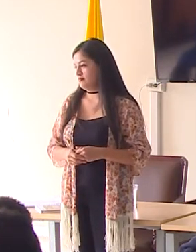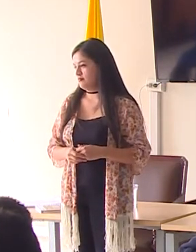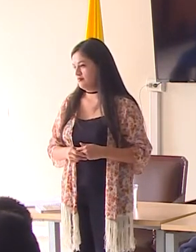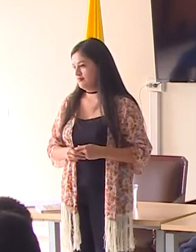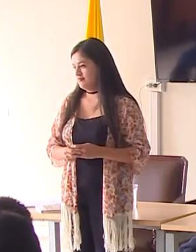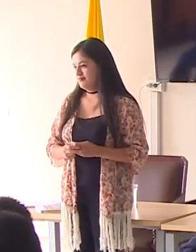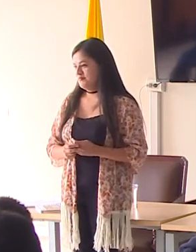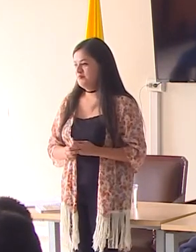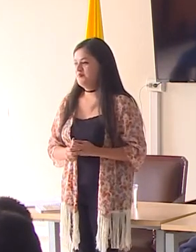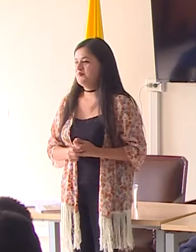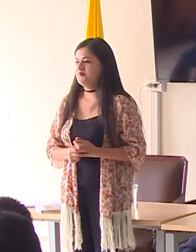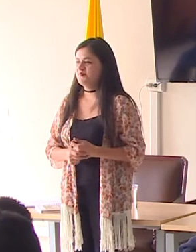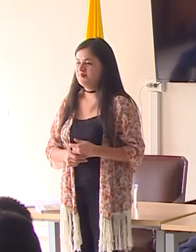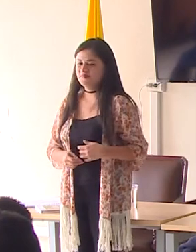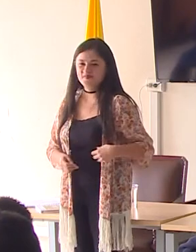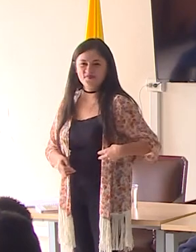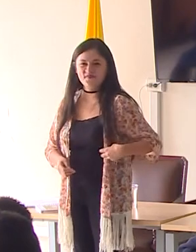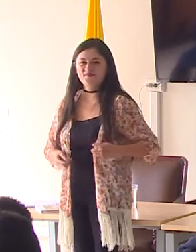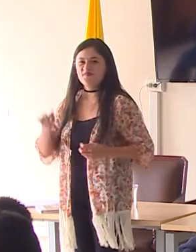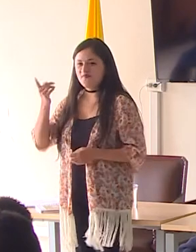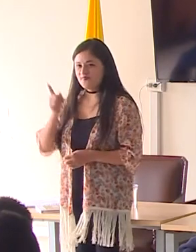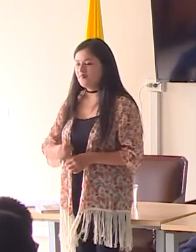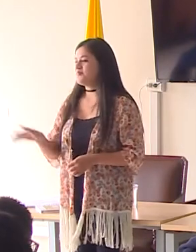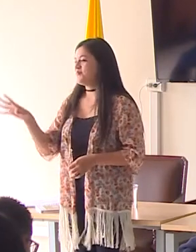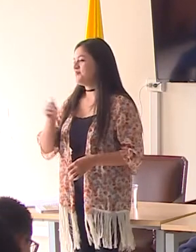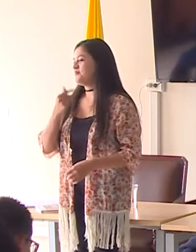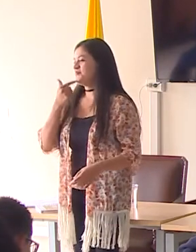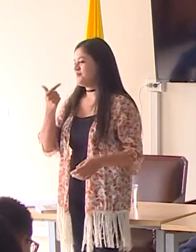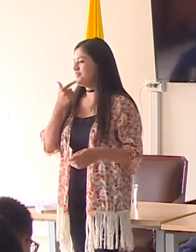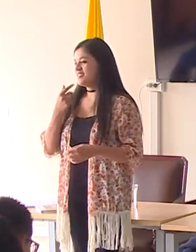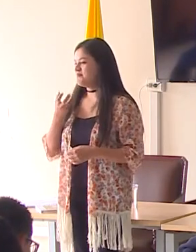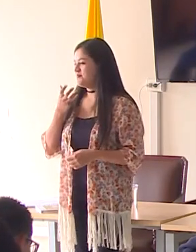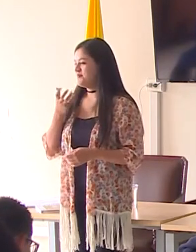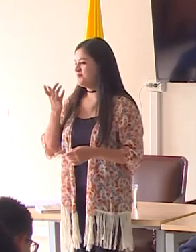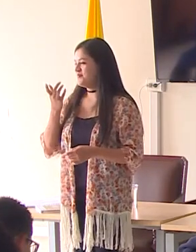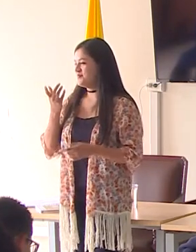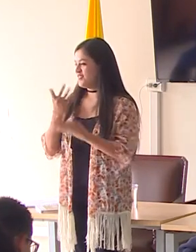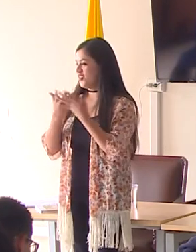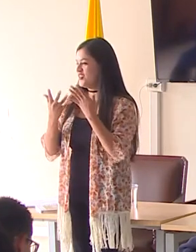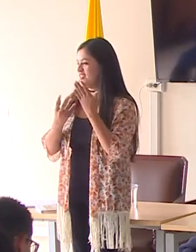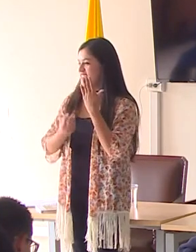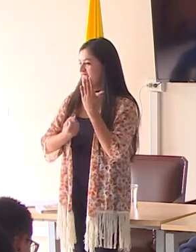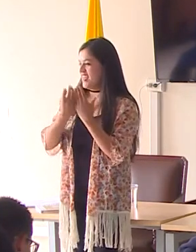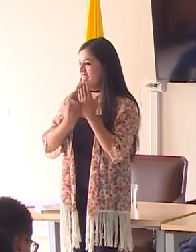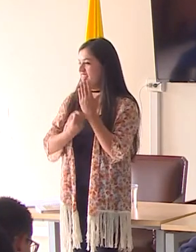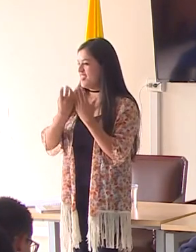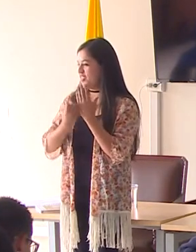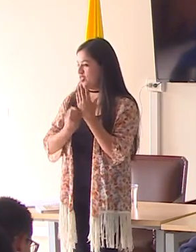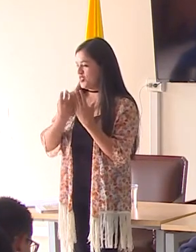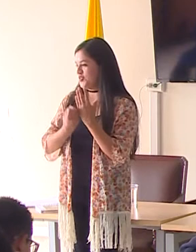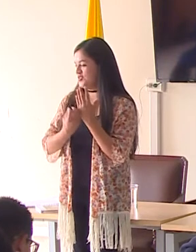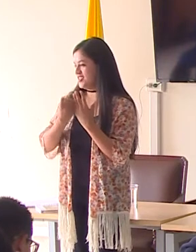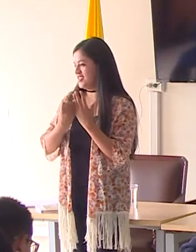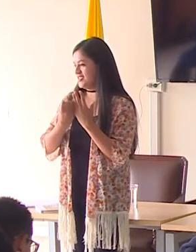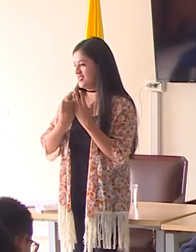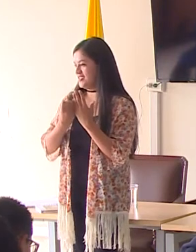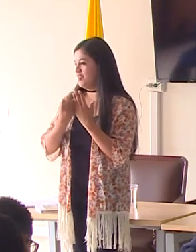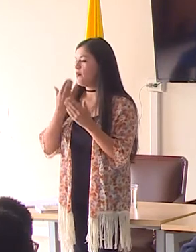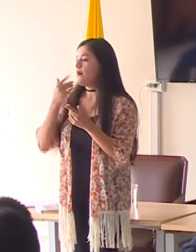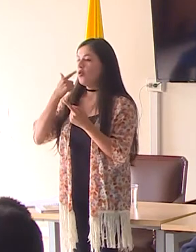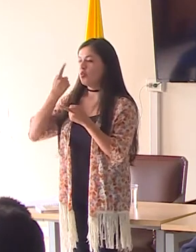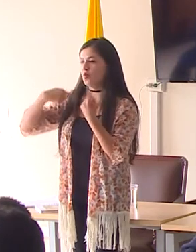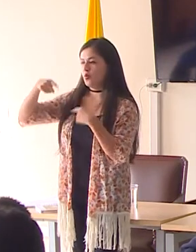asociado a este activismo urbano todo lo que es está asociado a industrias urbanas excluyentes fundamentalmente